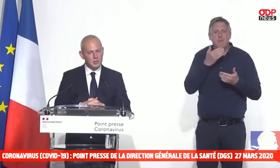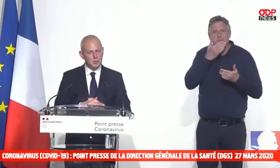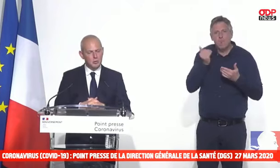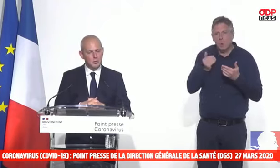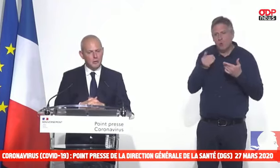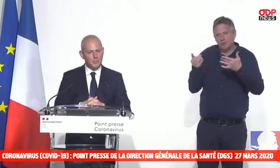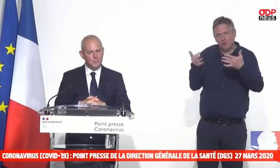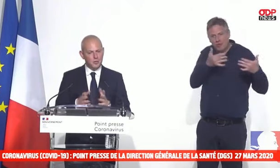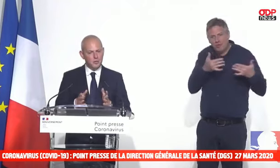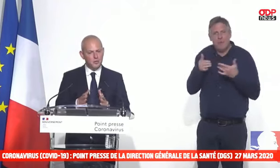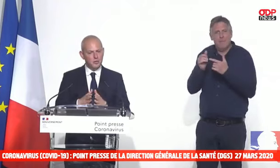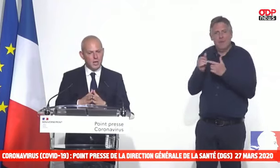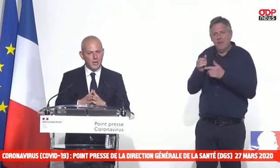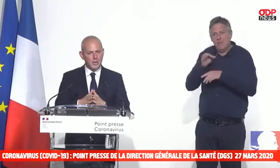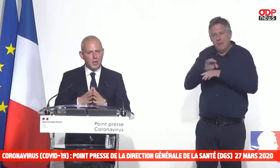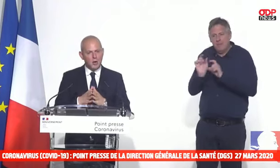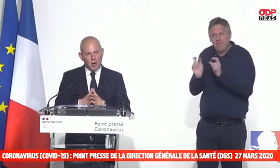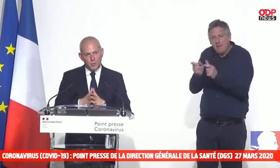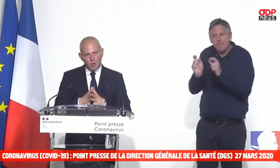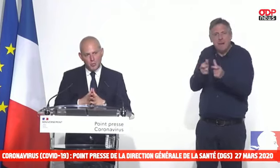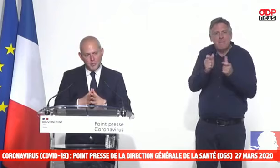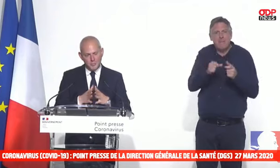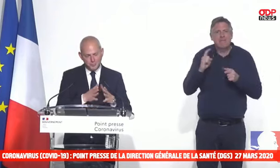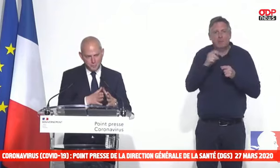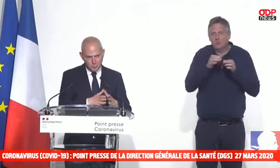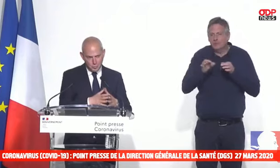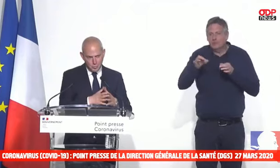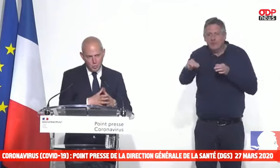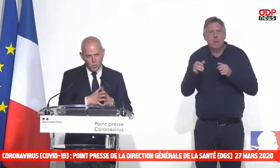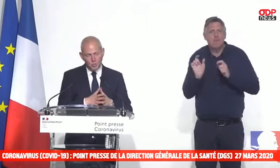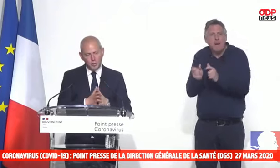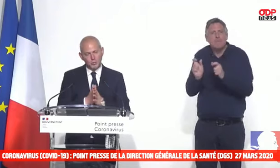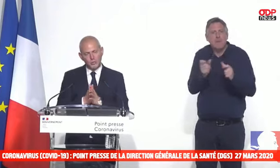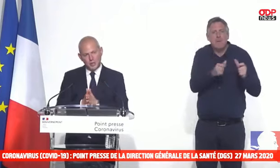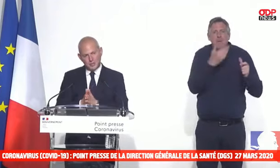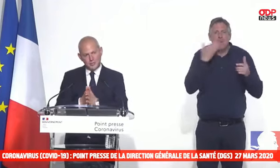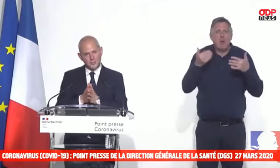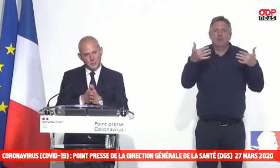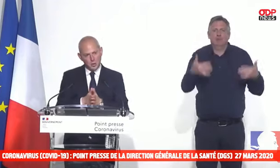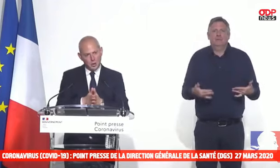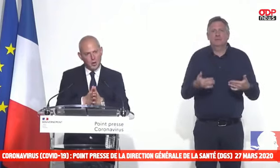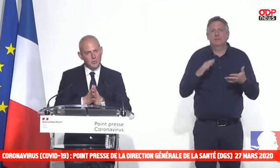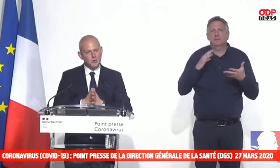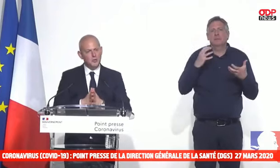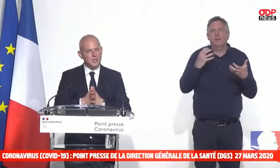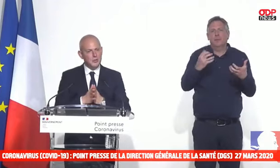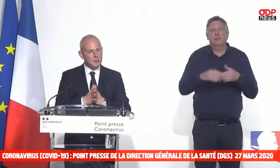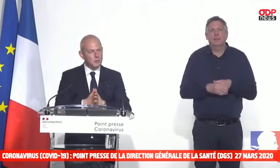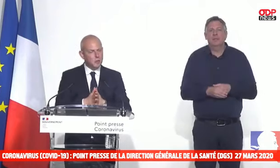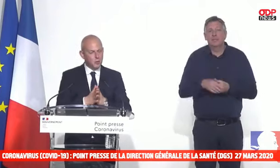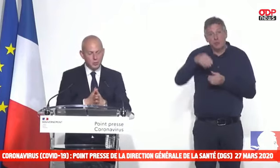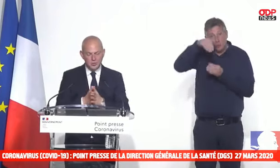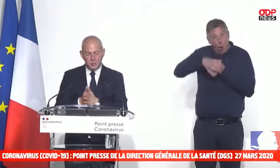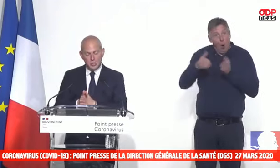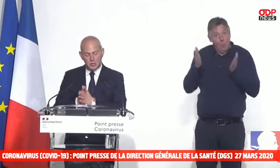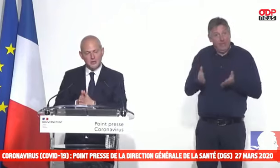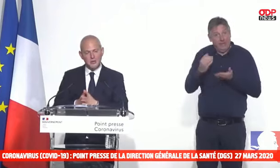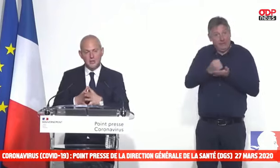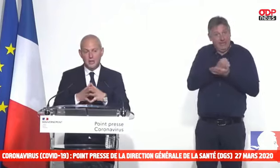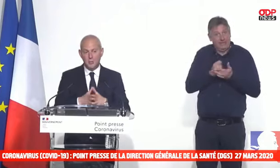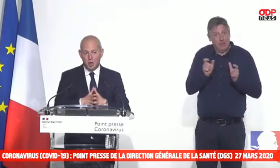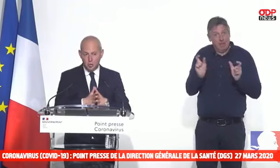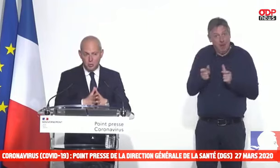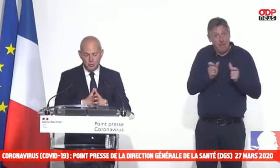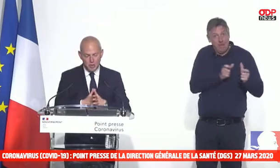l'intensité de la diffusion virale, en rappelant quand même que nous parlons de tests en milieu hospitalier, mais que nous parlons aussi de l'activité